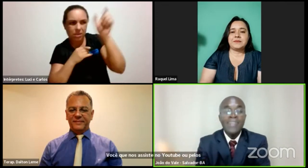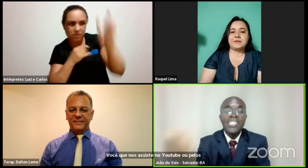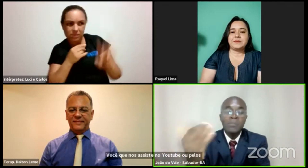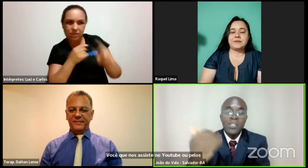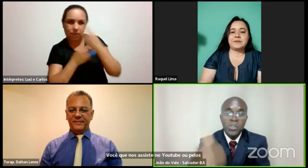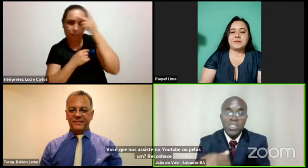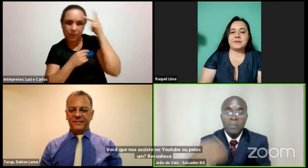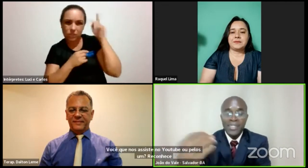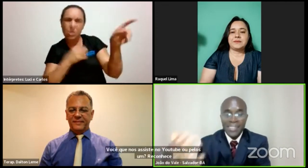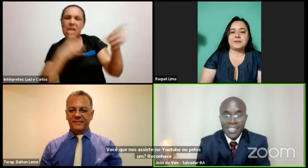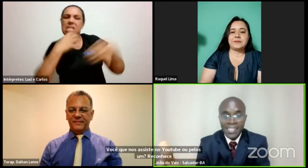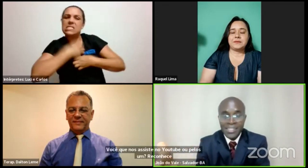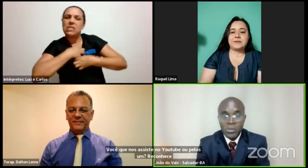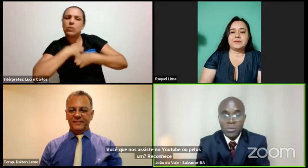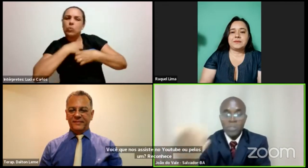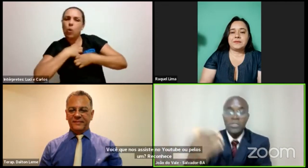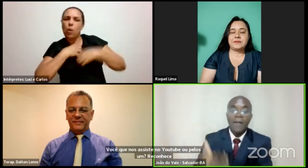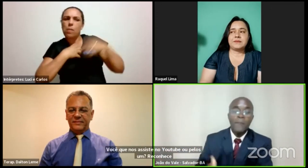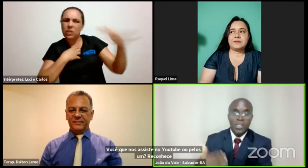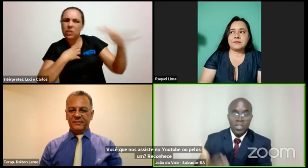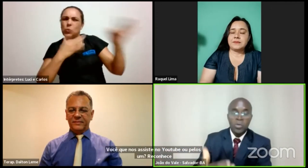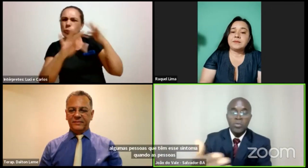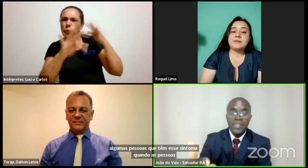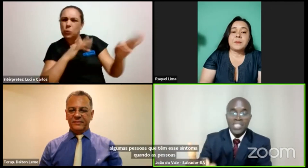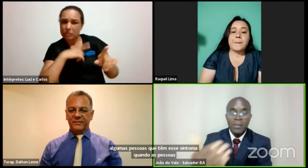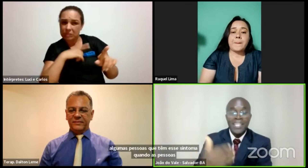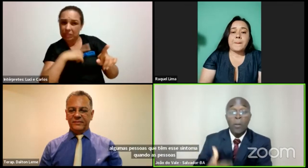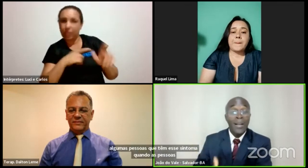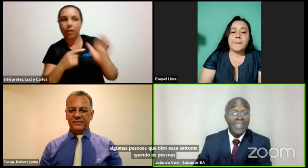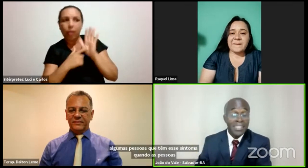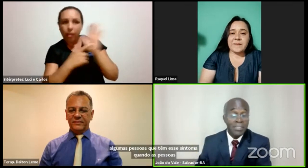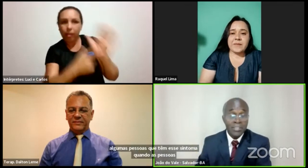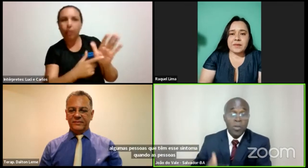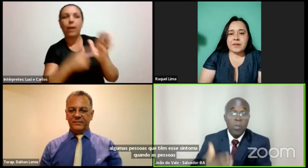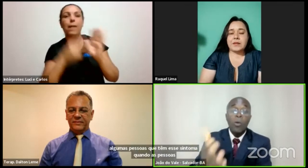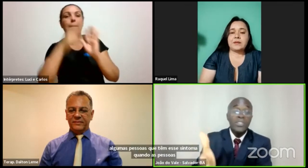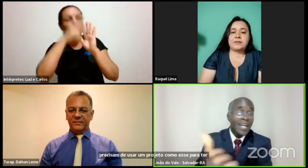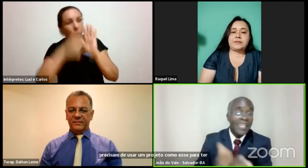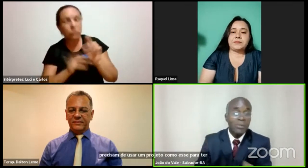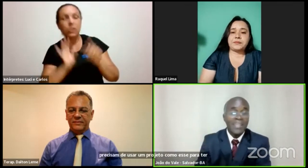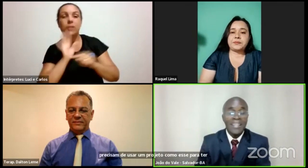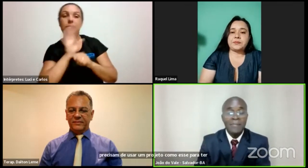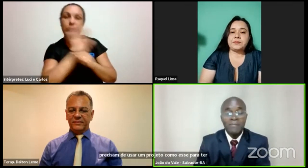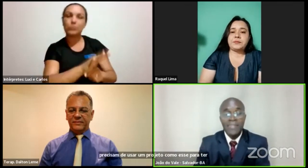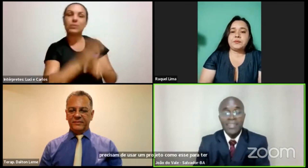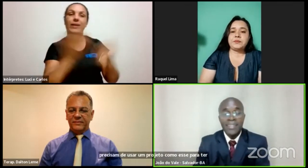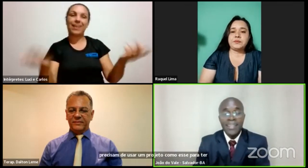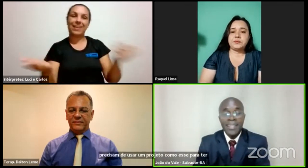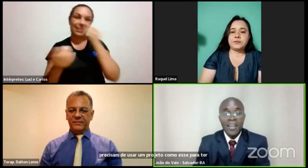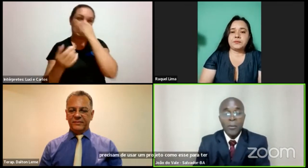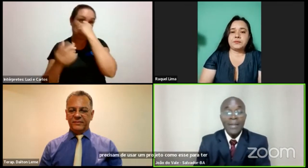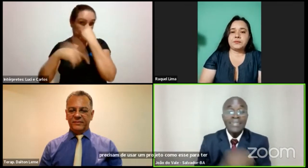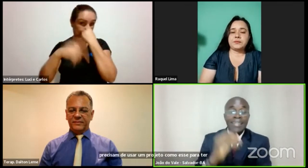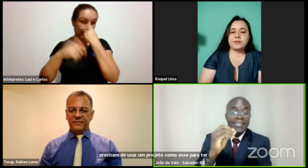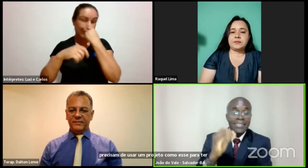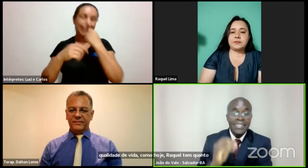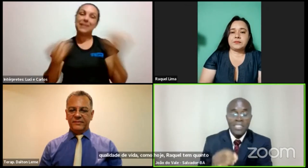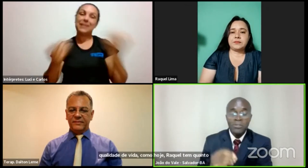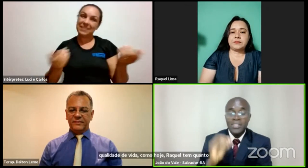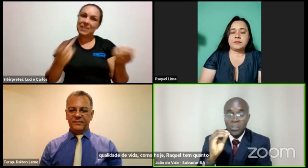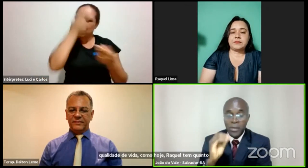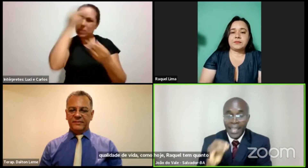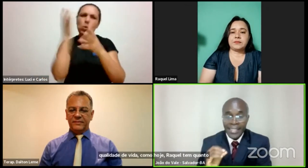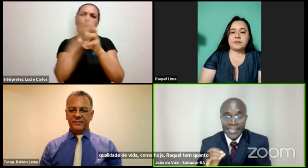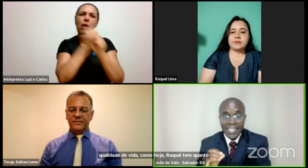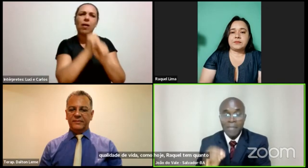sintoma? Quantas pessoas precisam de usar um projeto como esse para ter qualidade de vida como hoje Raquel tem? Quantas